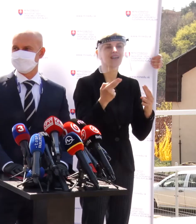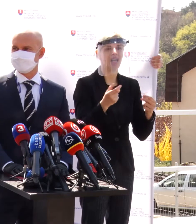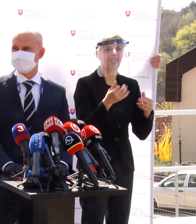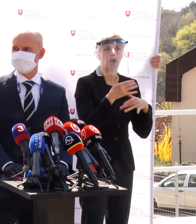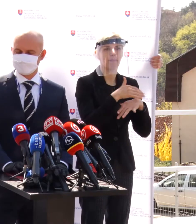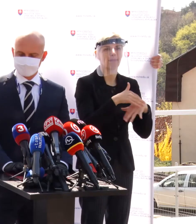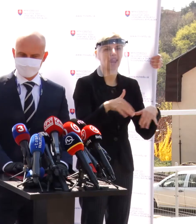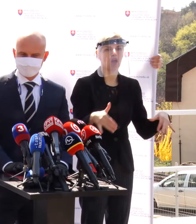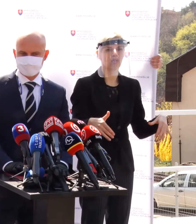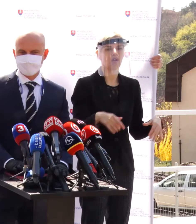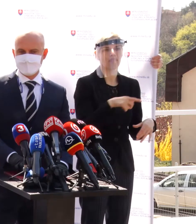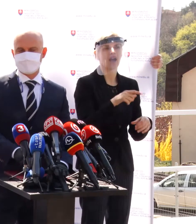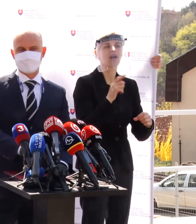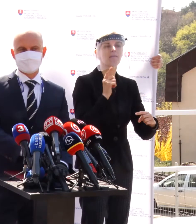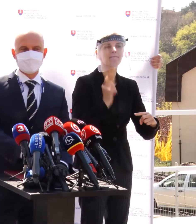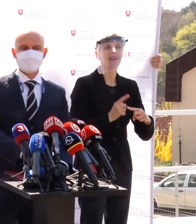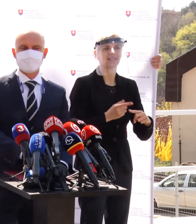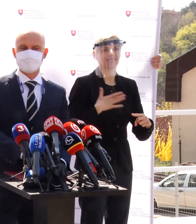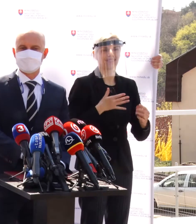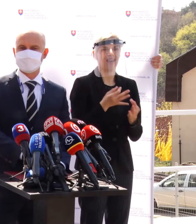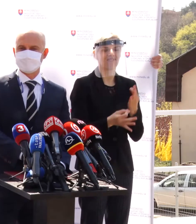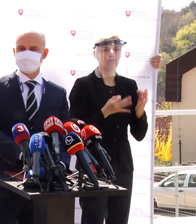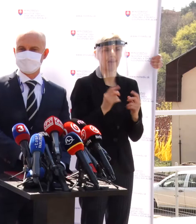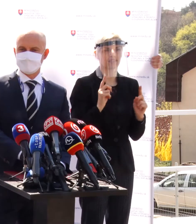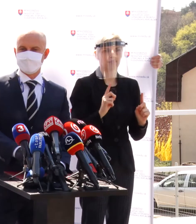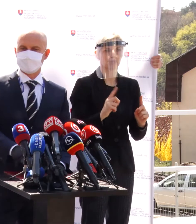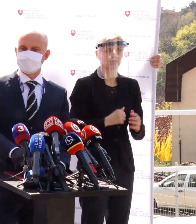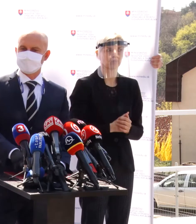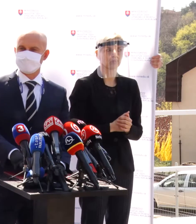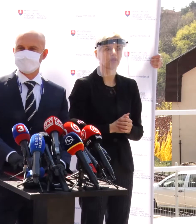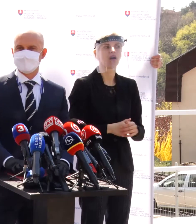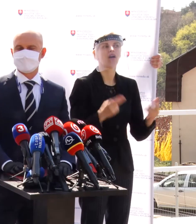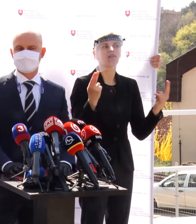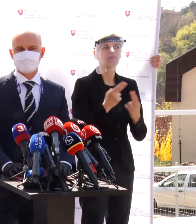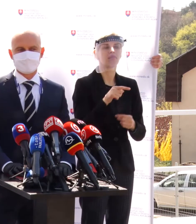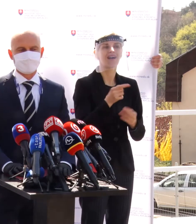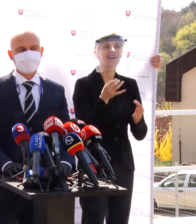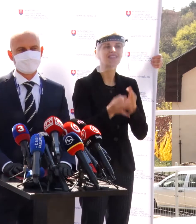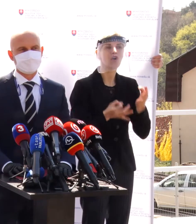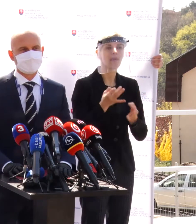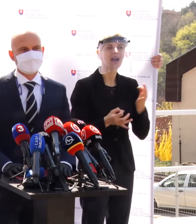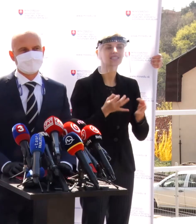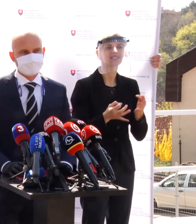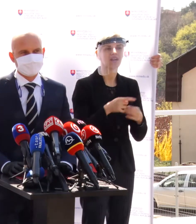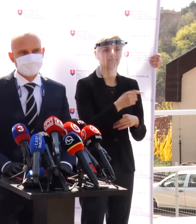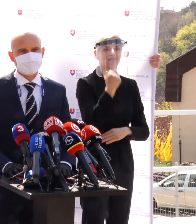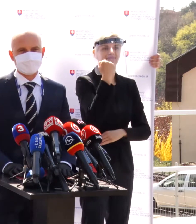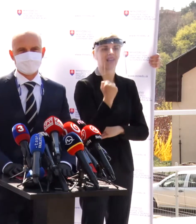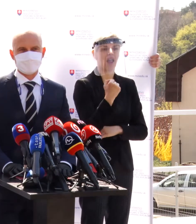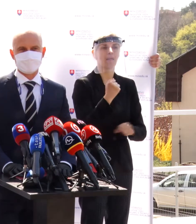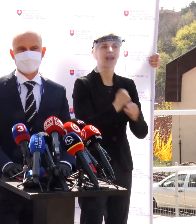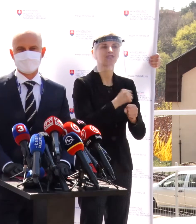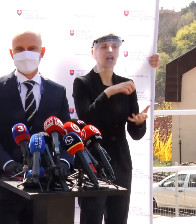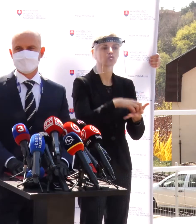tieto informácie budú veľmi korektné a práve tieto informácie majú byť aj podkladom, na základe ktorých sa bude tá pracovná